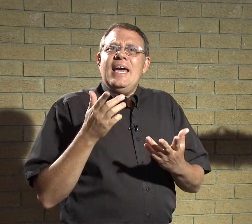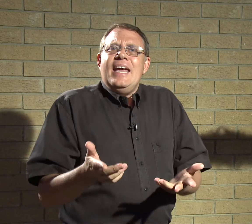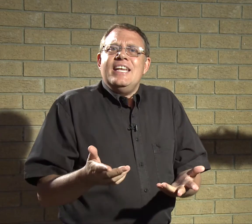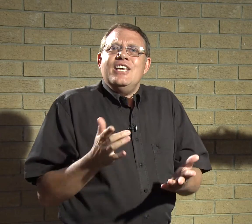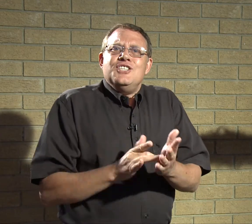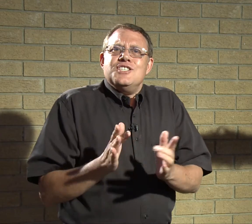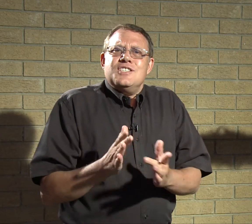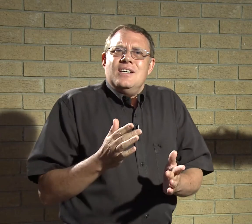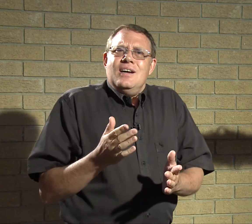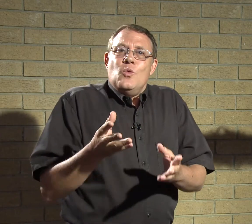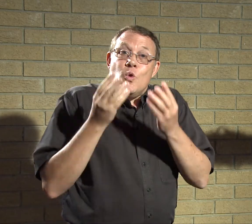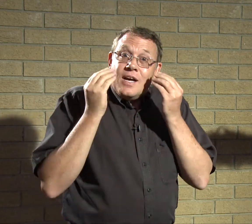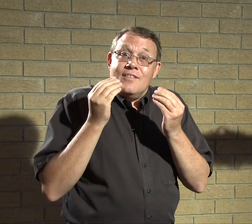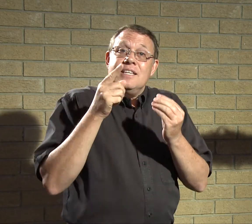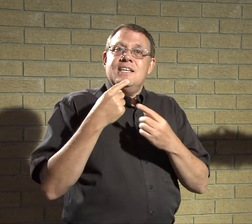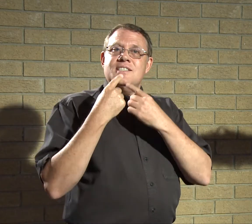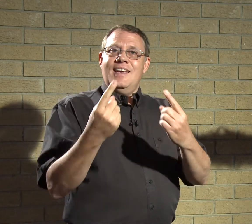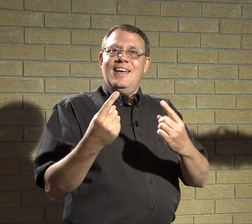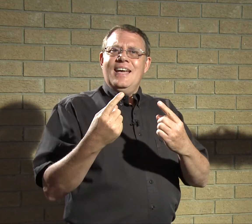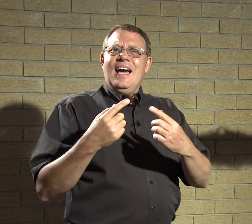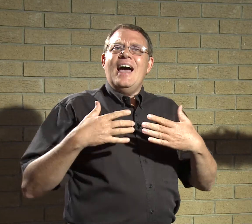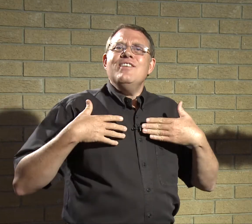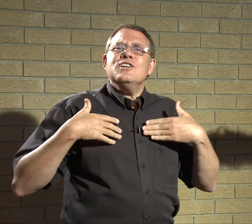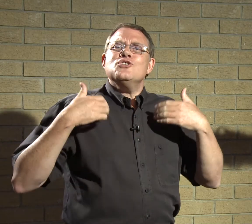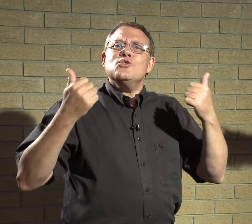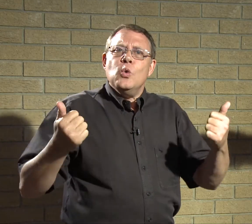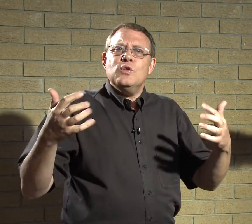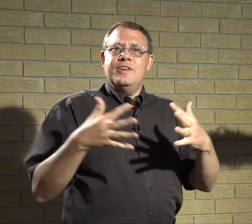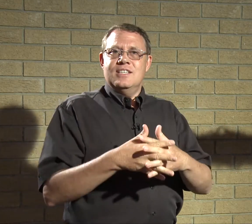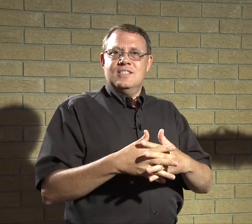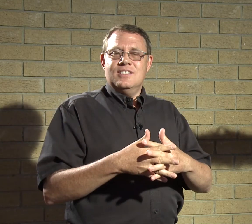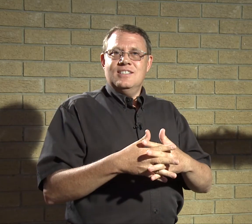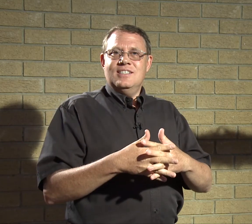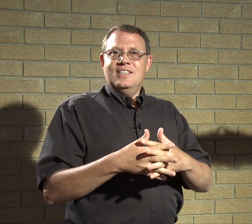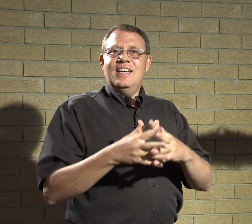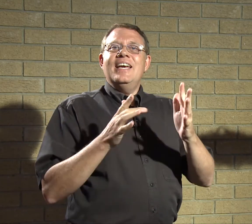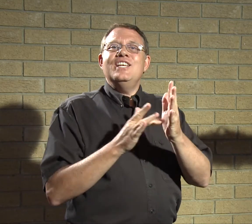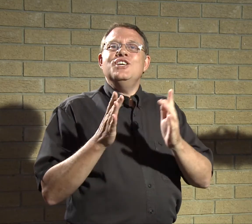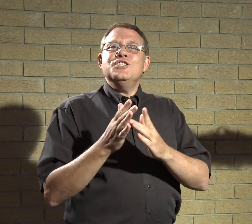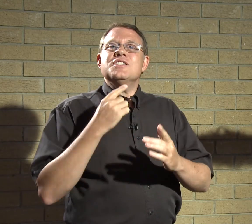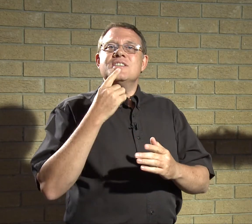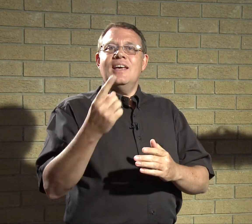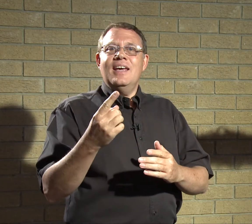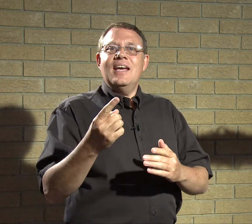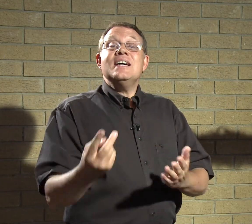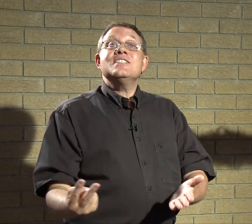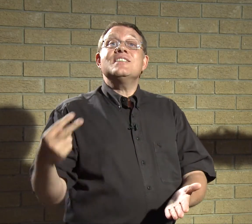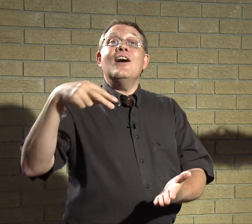En Jesus hoor wat hy sê, hy wil gesond wees. En Jesus sê, staan